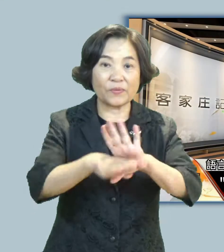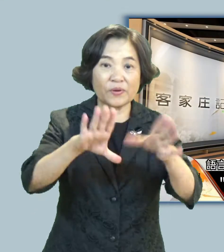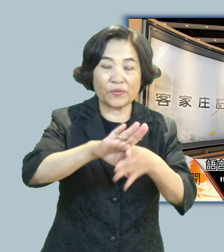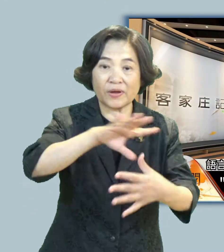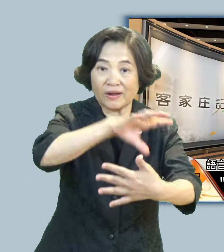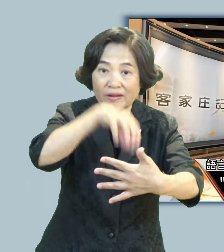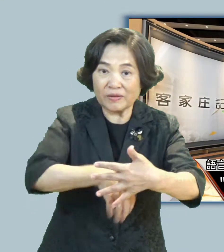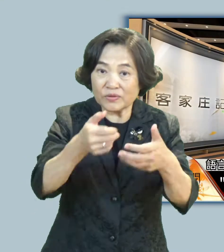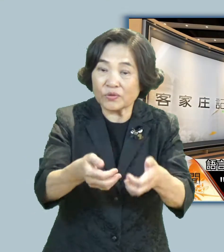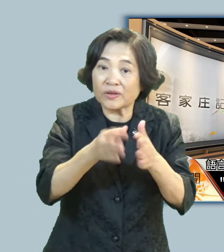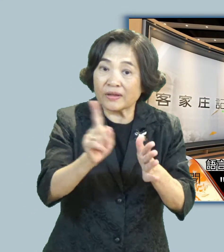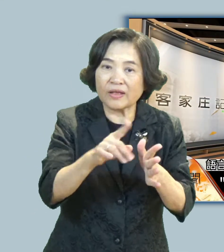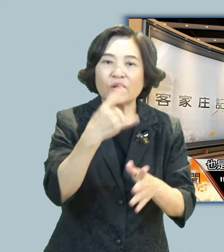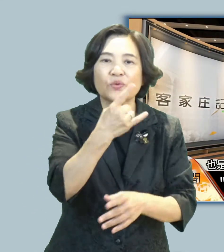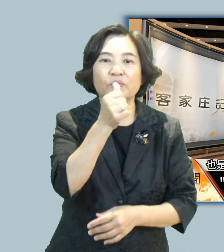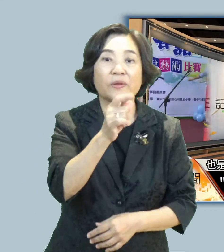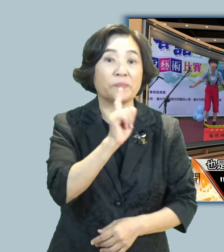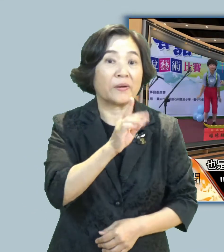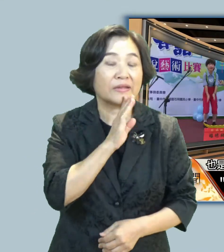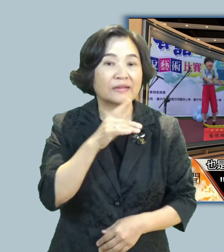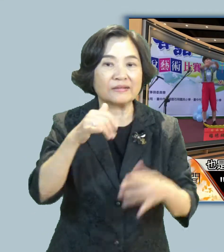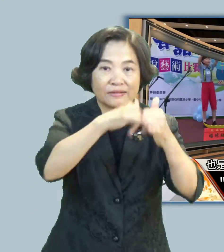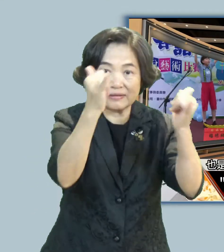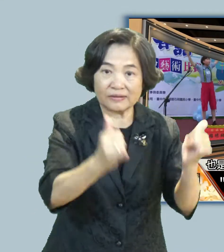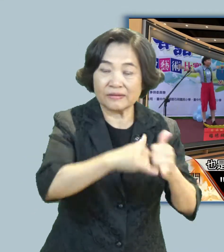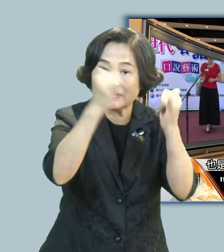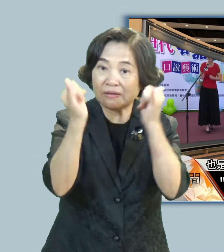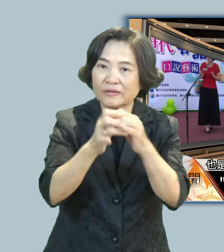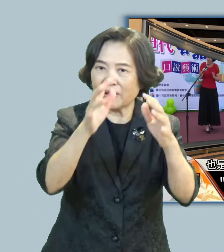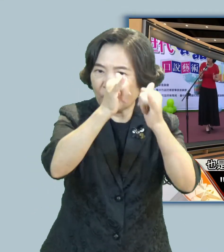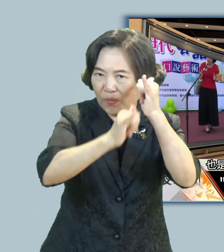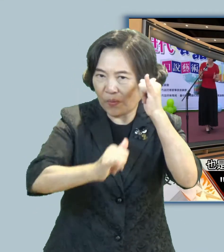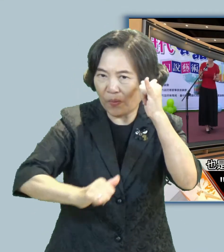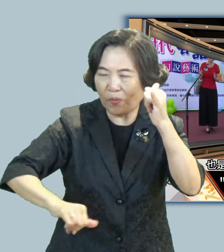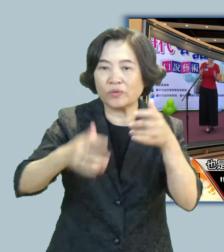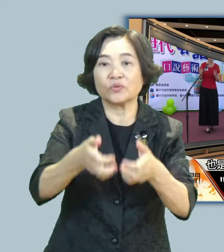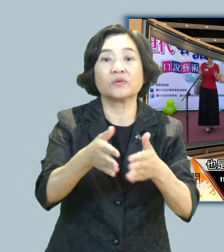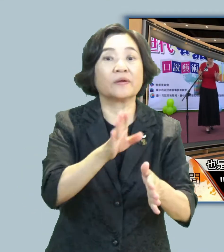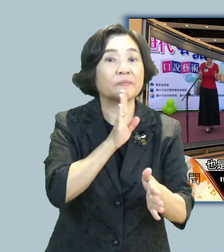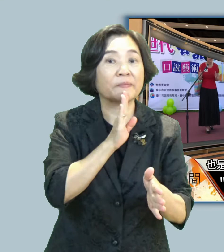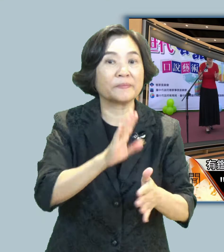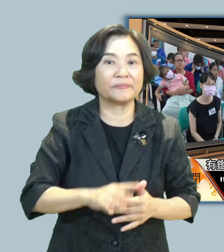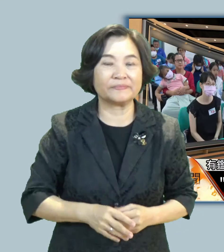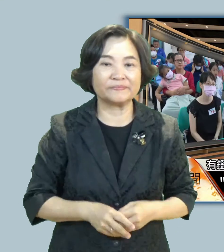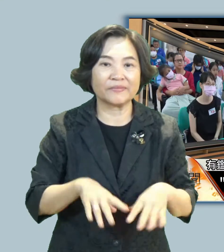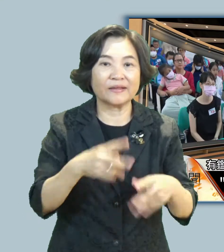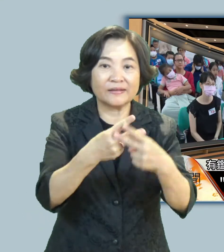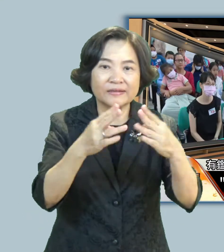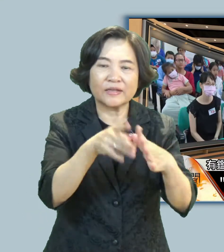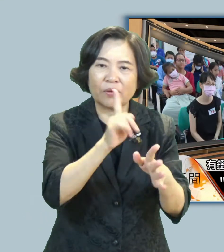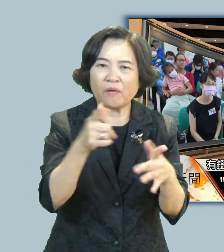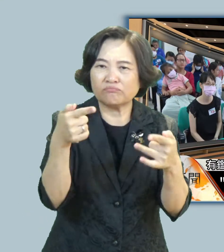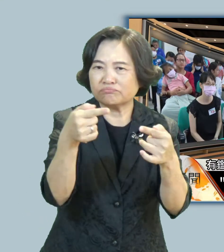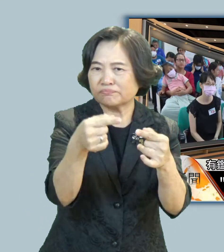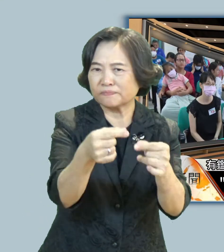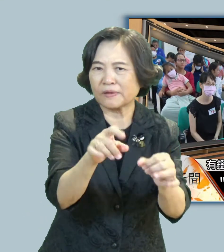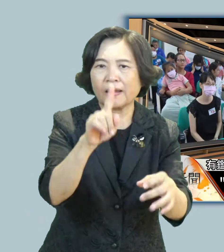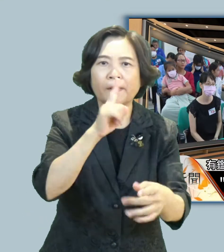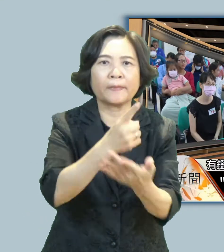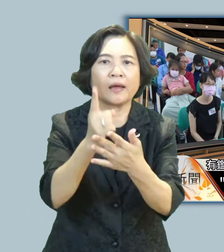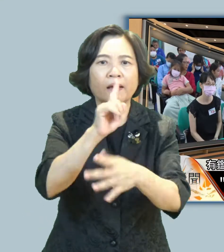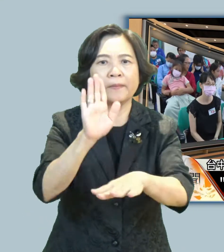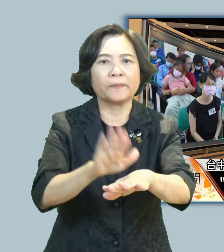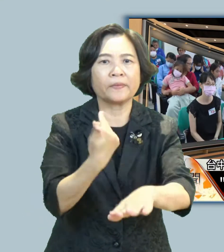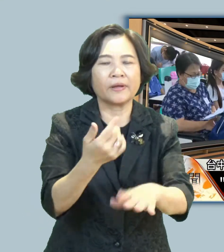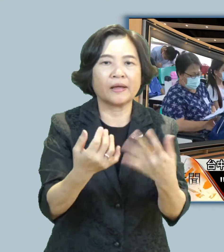今年是文化的在地，没是出去做的上修下意，一直归从一位年金，因为亚校法流失了引来引力